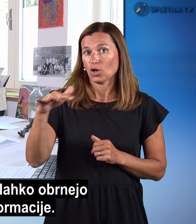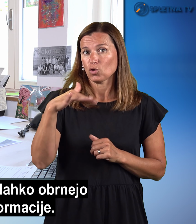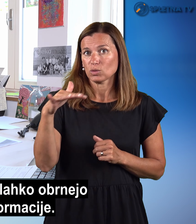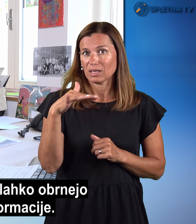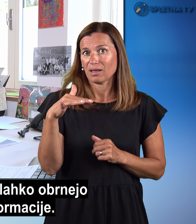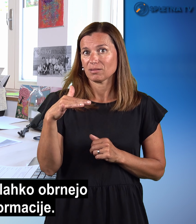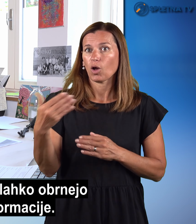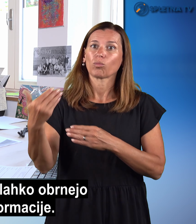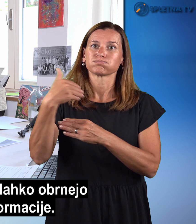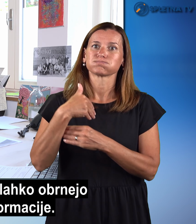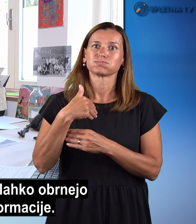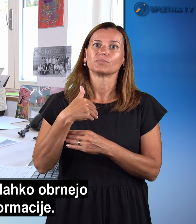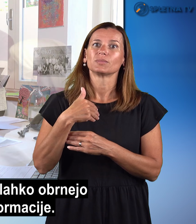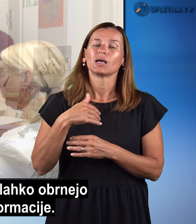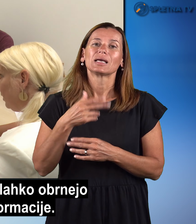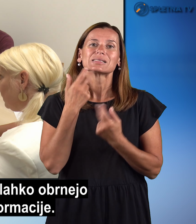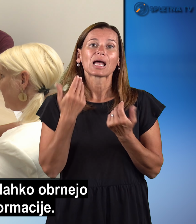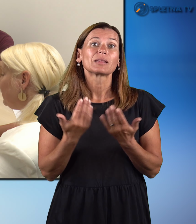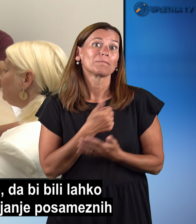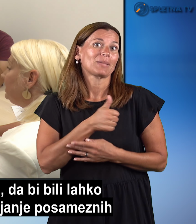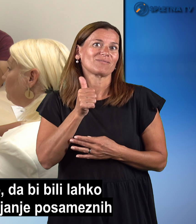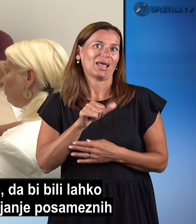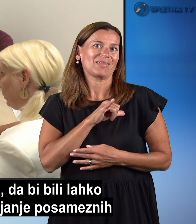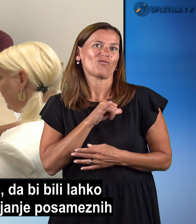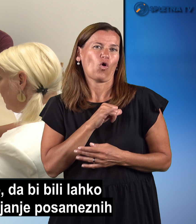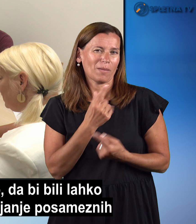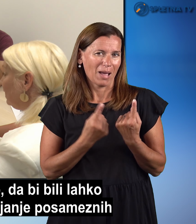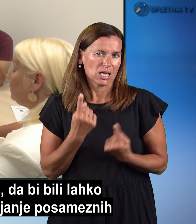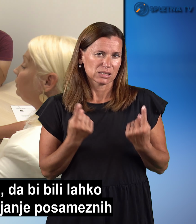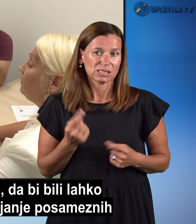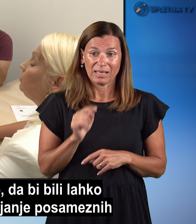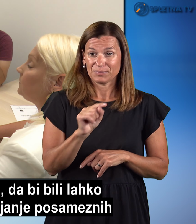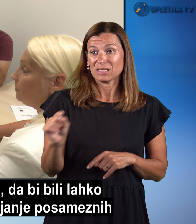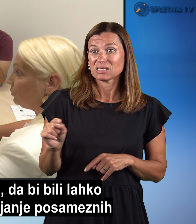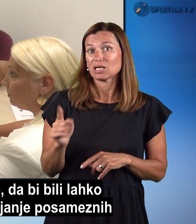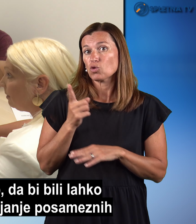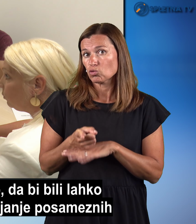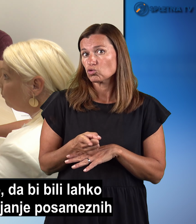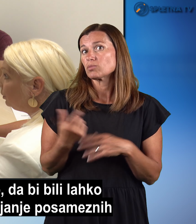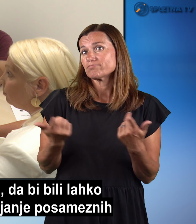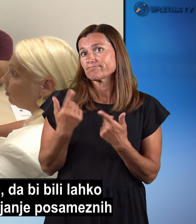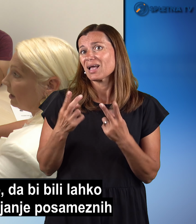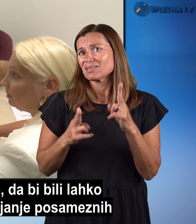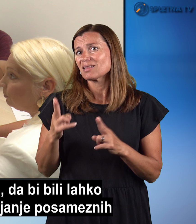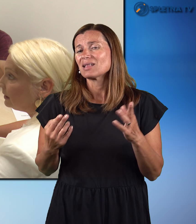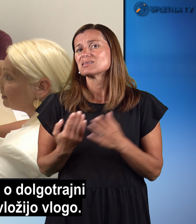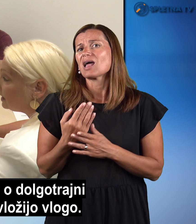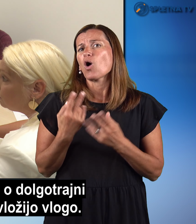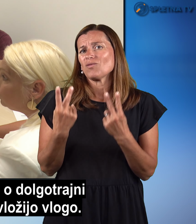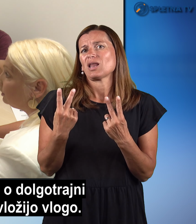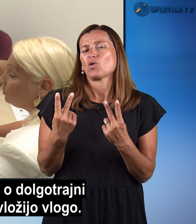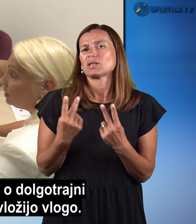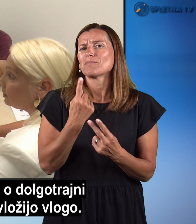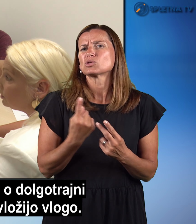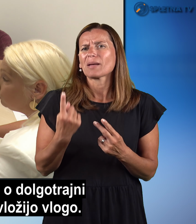Ljudje se k nam lahko obrnejo po prve informacije. Tisti, ki se odločijo, da bi bili kandidati lahko za uveljavljanje posameznih pravic